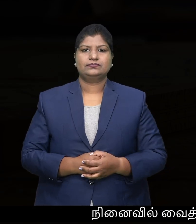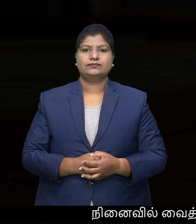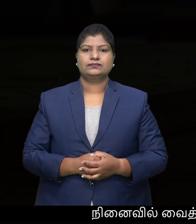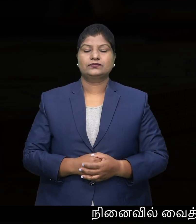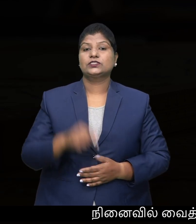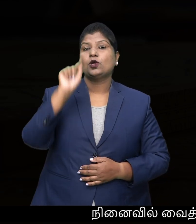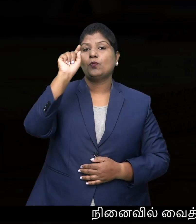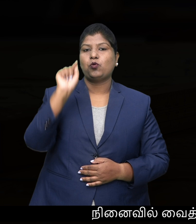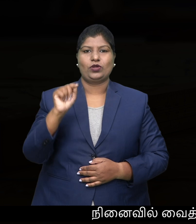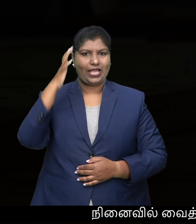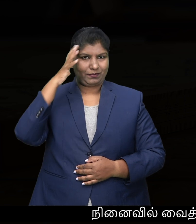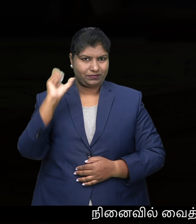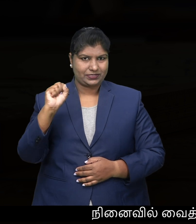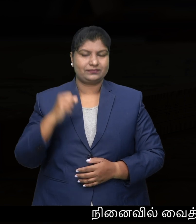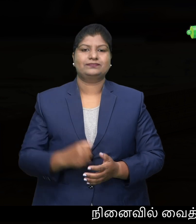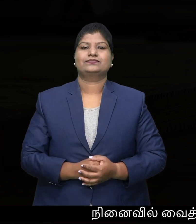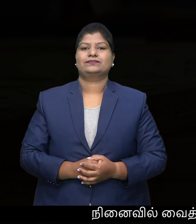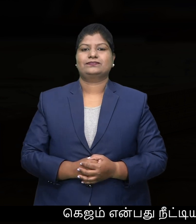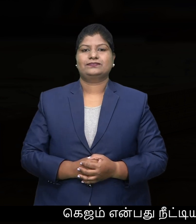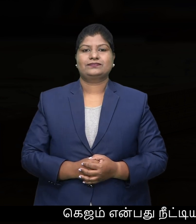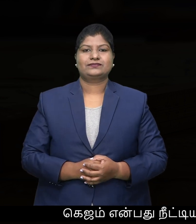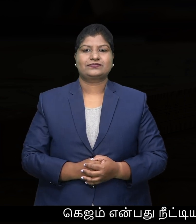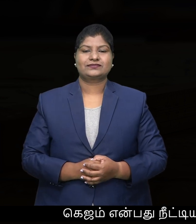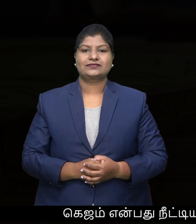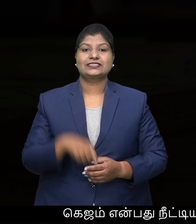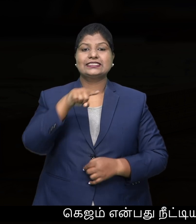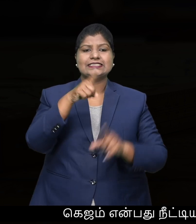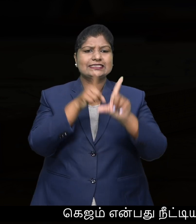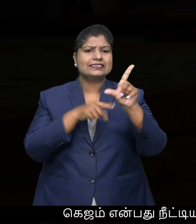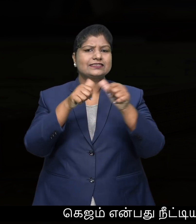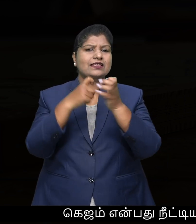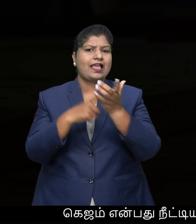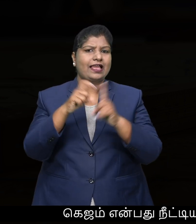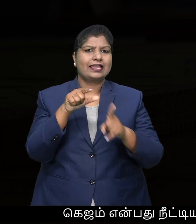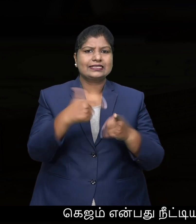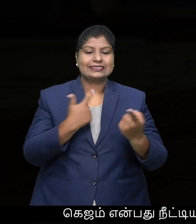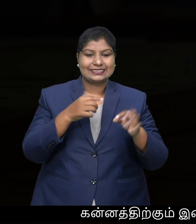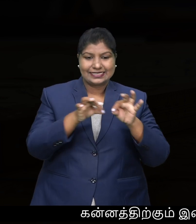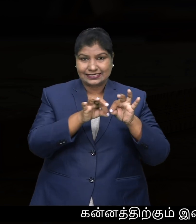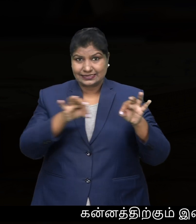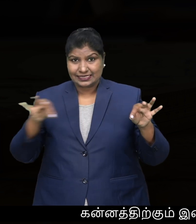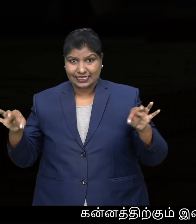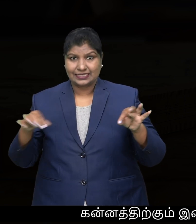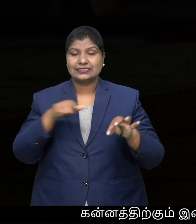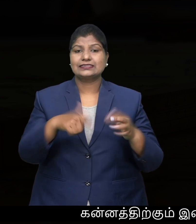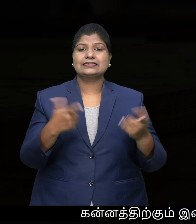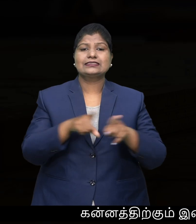நினைவில் வைத்துக் கொள்ளுங்கள், கெஜம் என்பது நீட்டிய கையின் முனைக்கும் மூக்கிற்கும் இடையே உள்ள